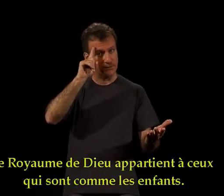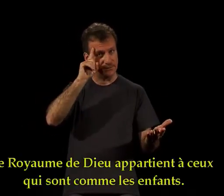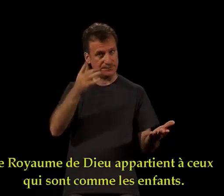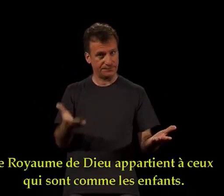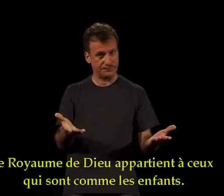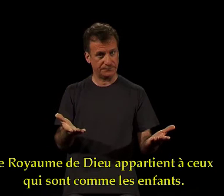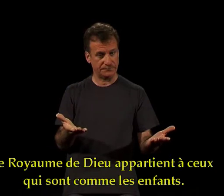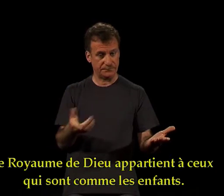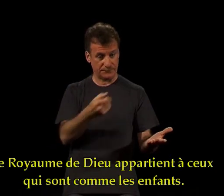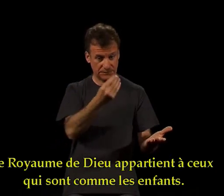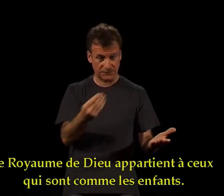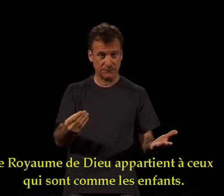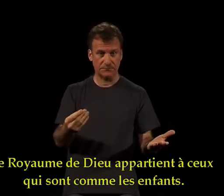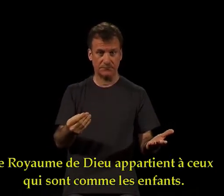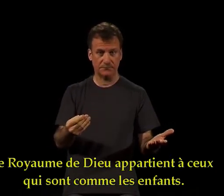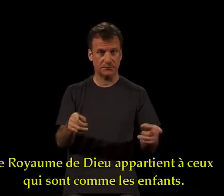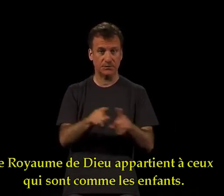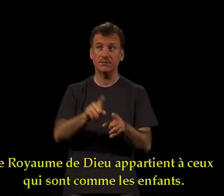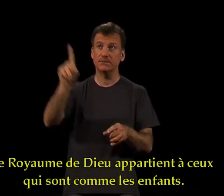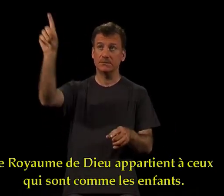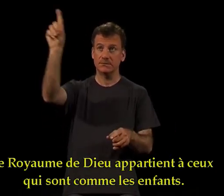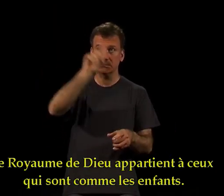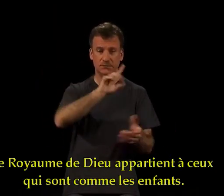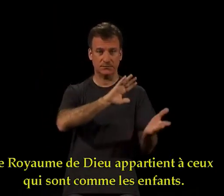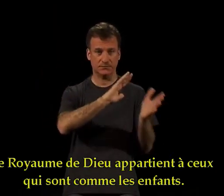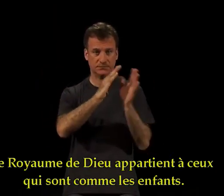» En effet, le royaume de Dieu appartient à ceux qui sont comme les enfants.